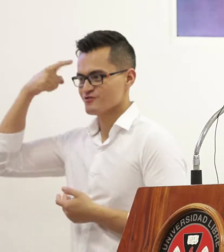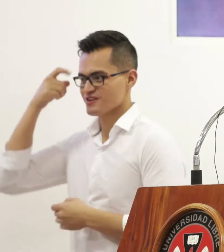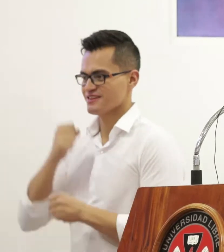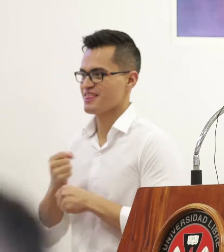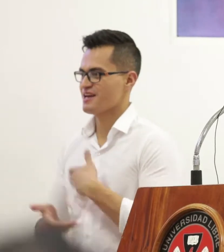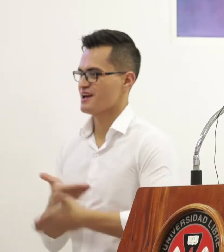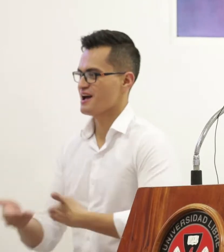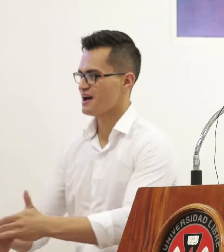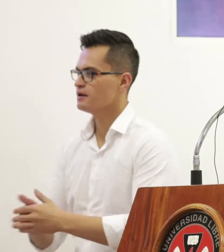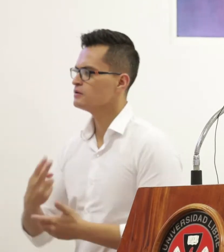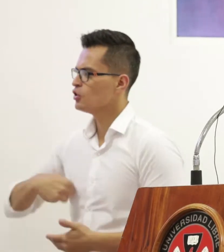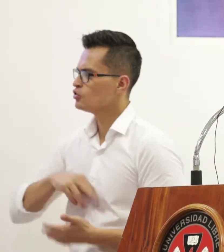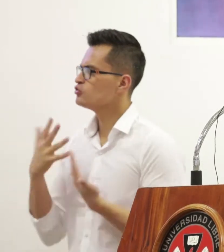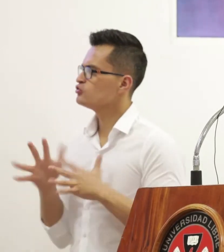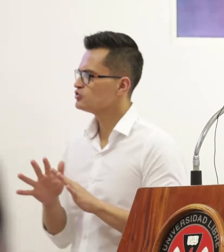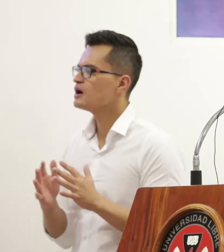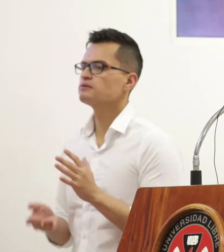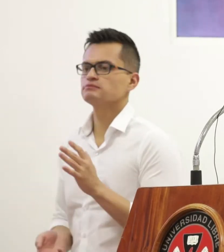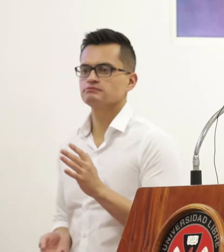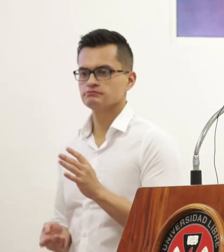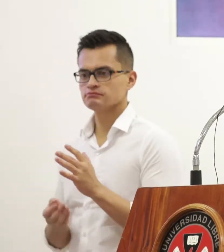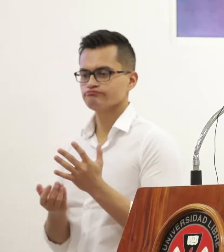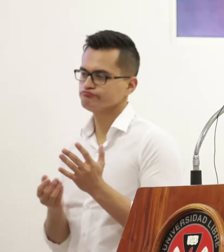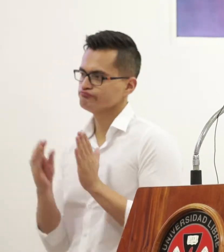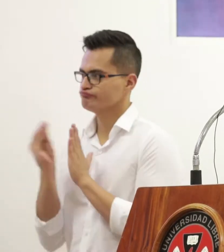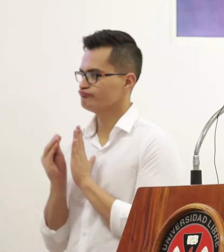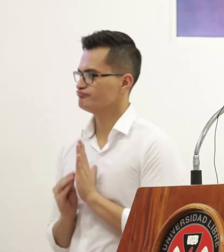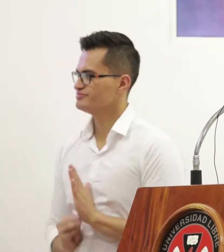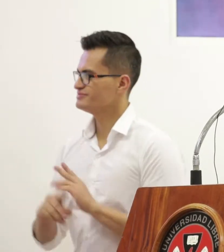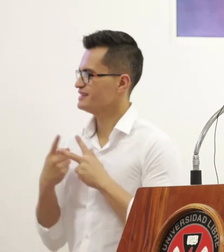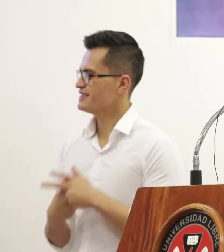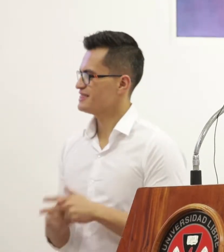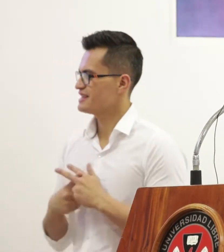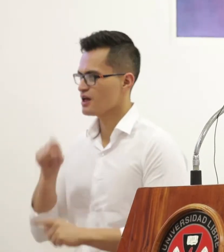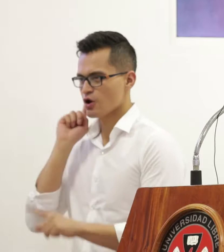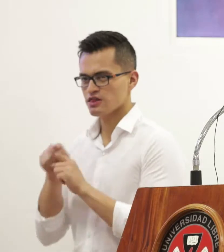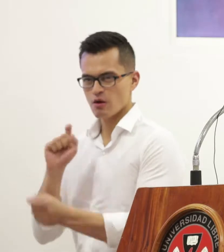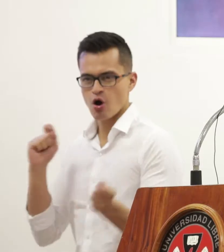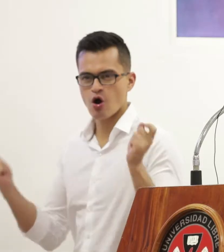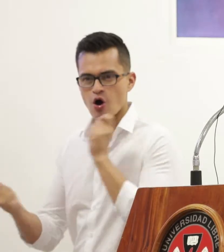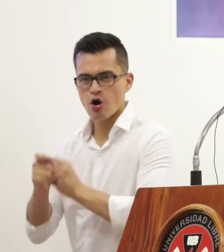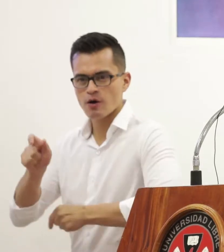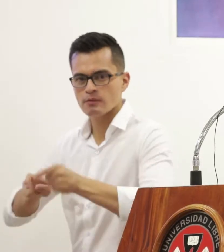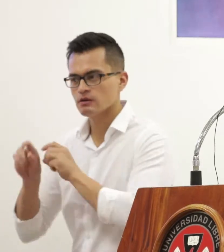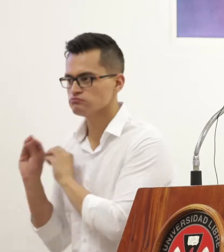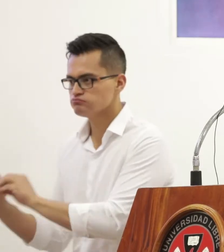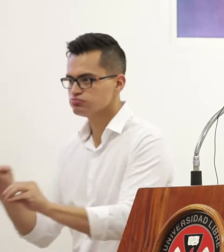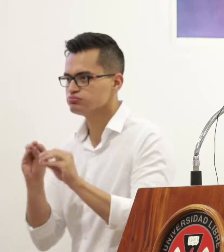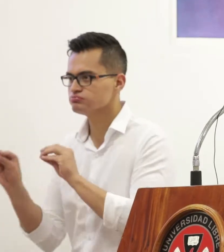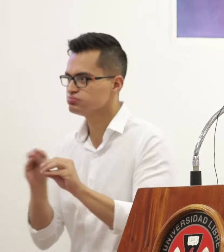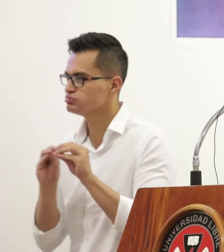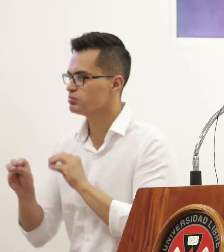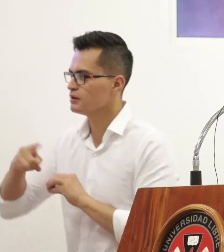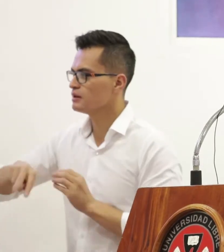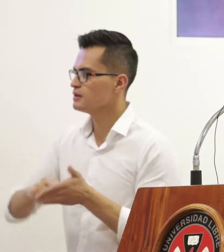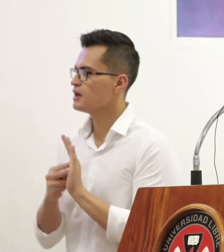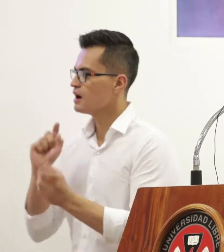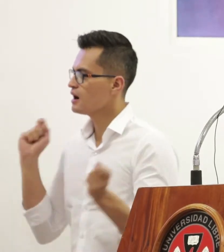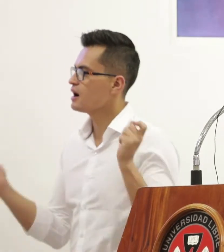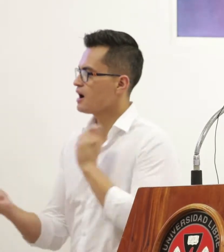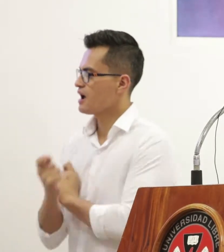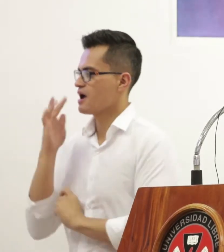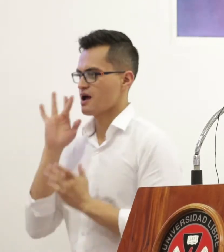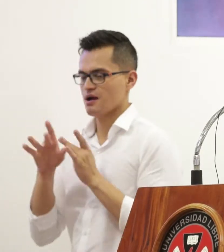programado muchos talleres de cambio, de formación de agentes en cambio a nivel de lo que hay que hacer en esta